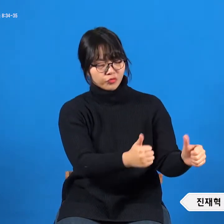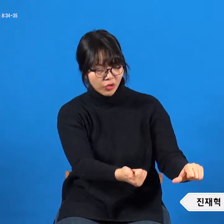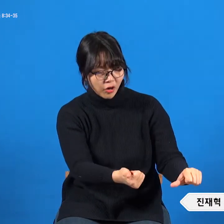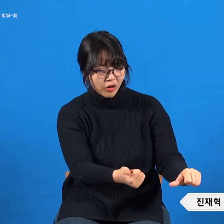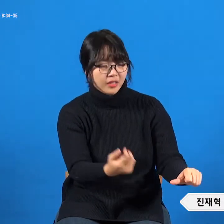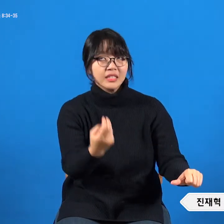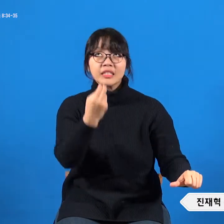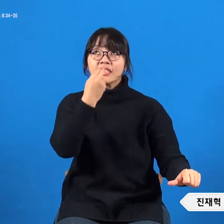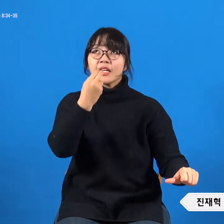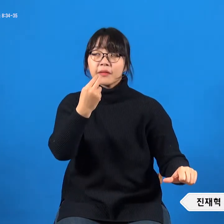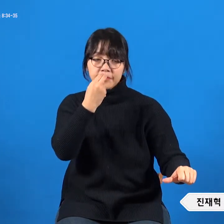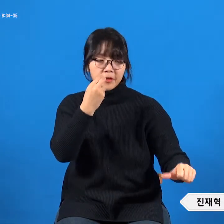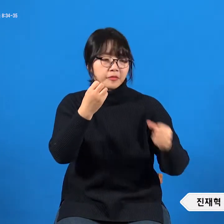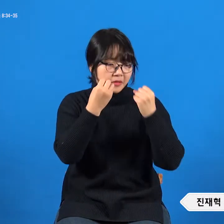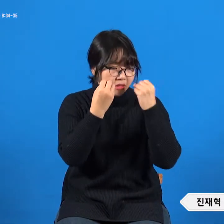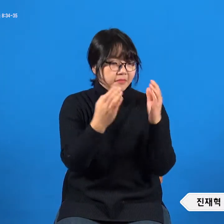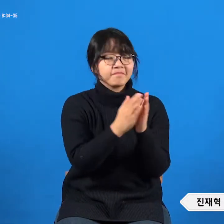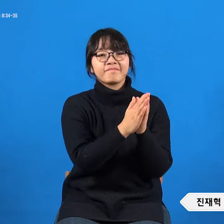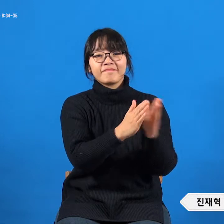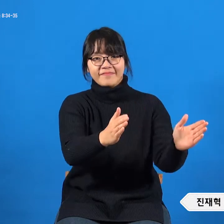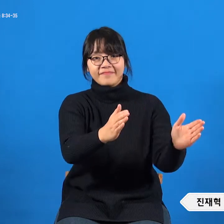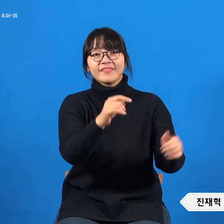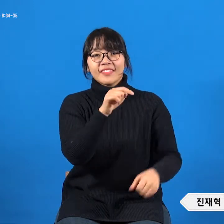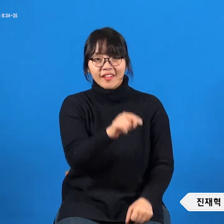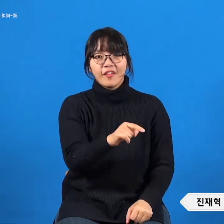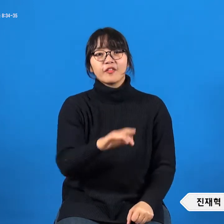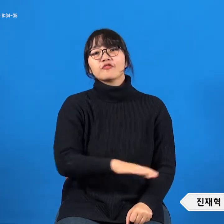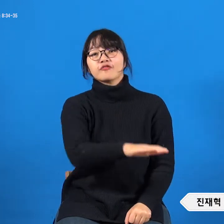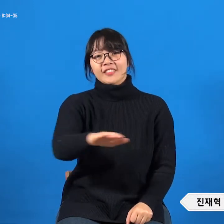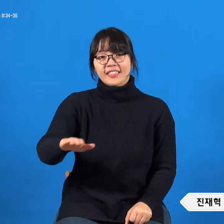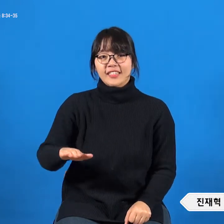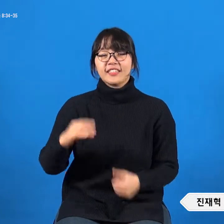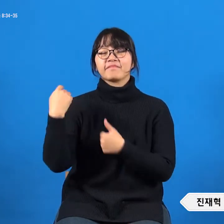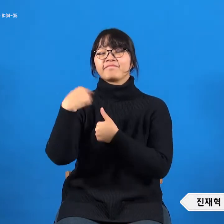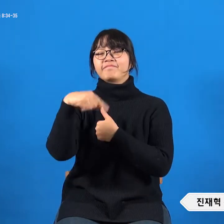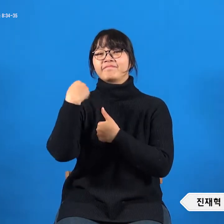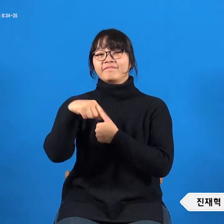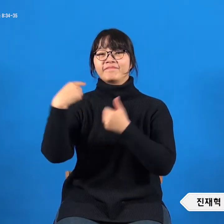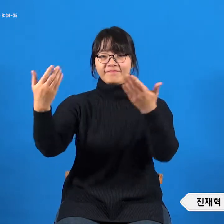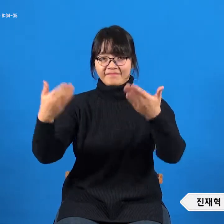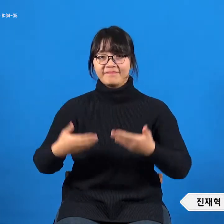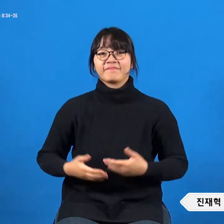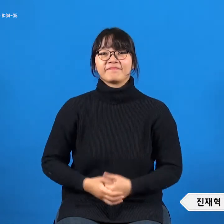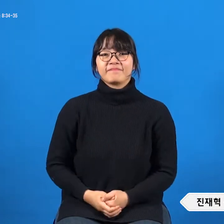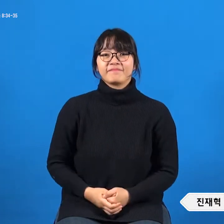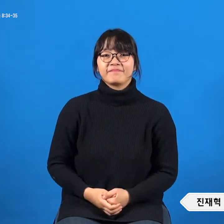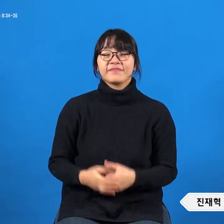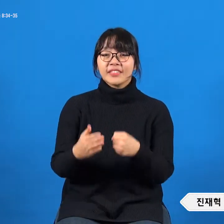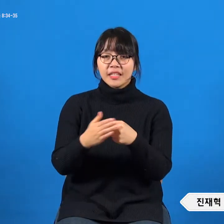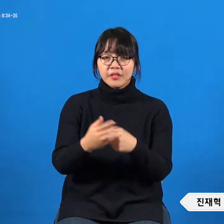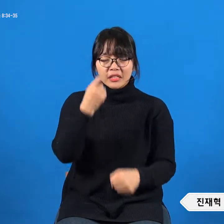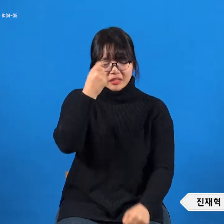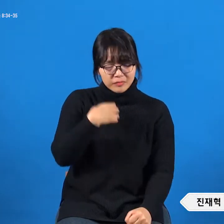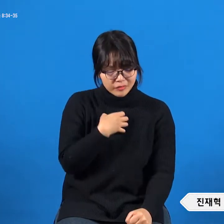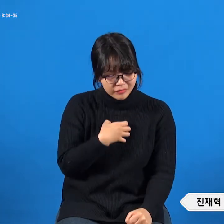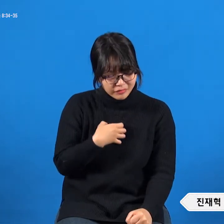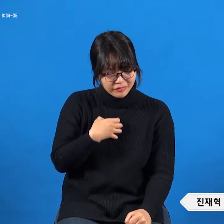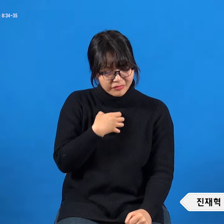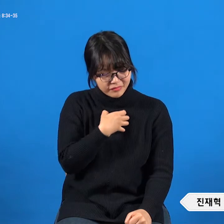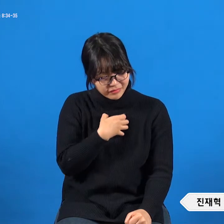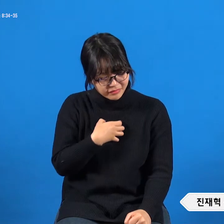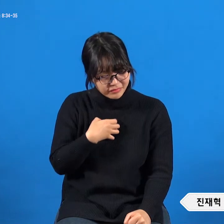생명을 여는 문이 된다는 사실을 성경은 우리에게 말씀하십니다. 그래서 슬픔 가운데